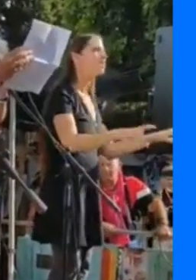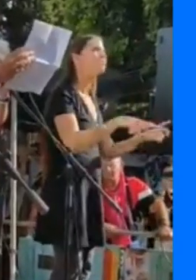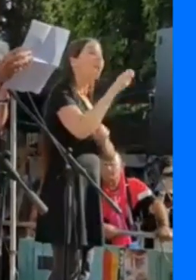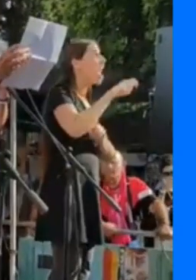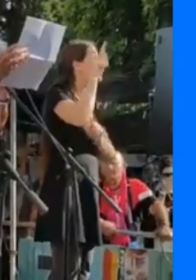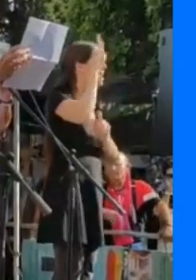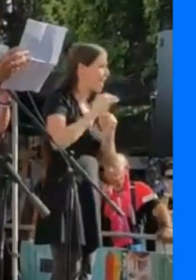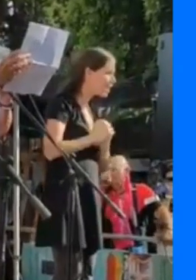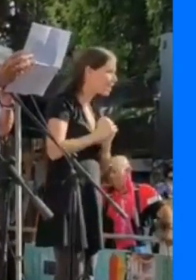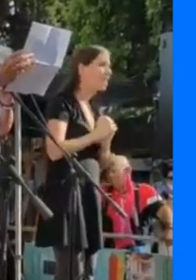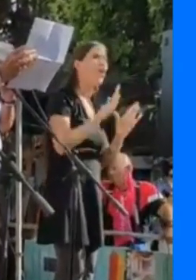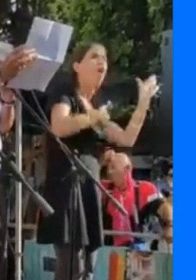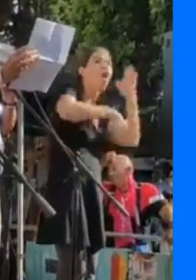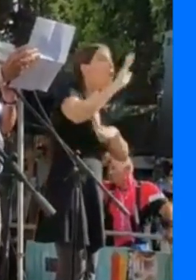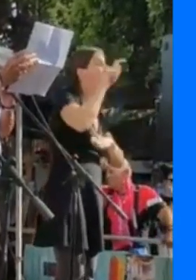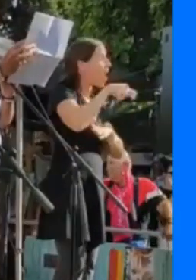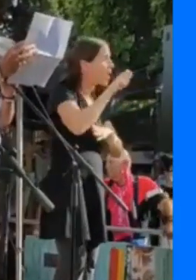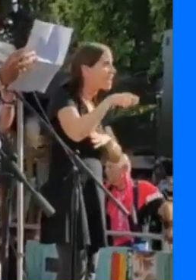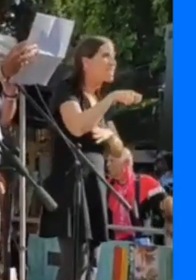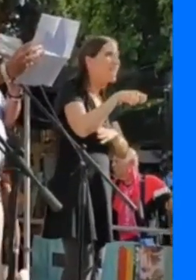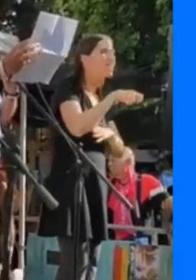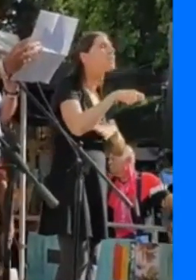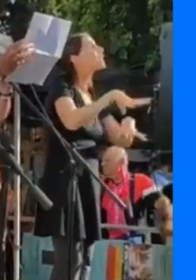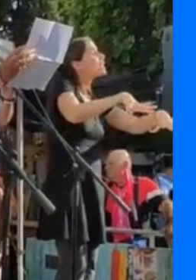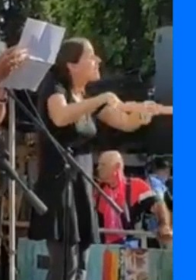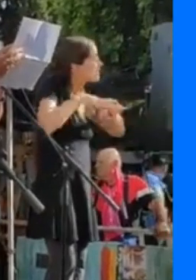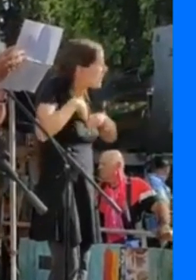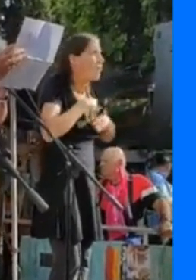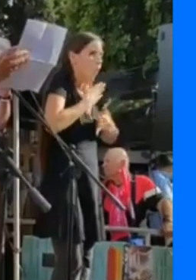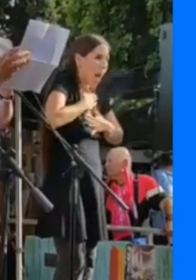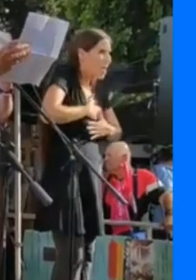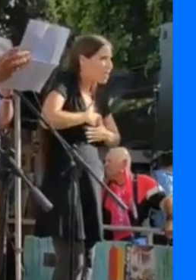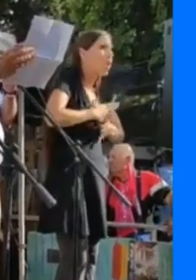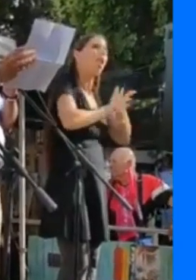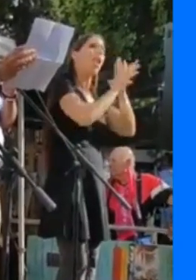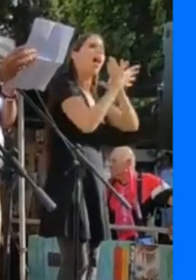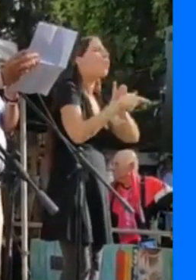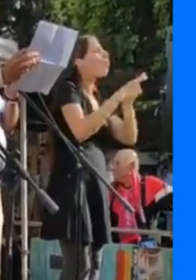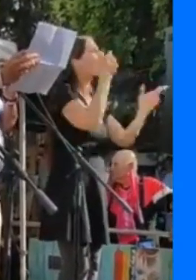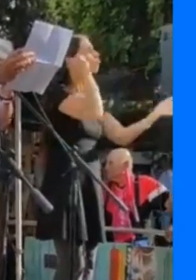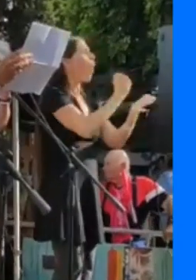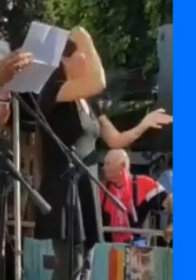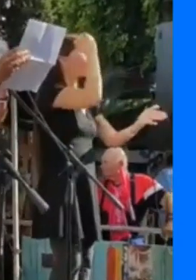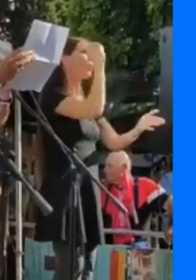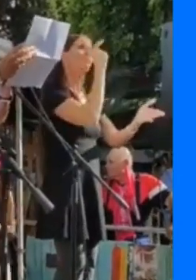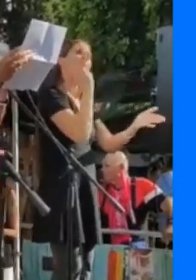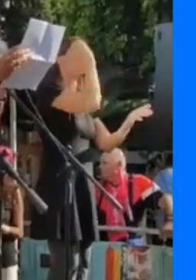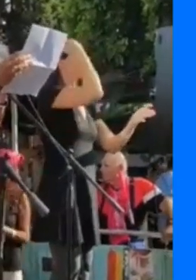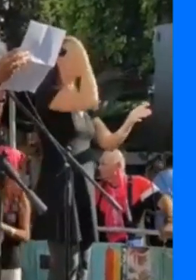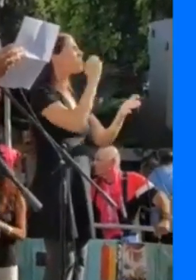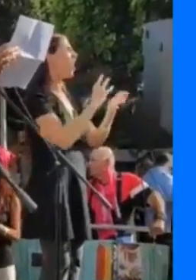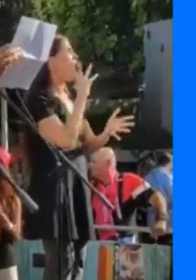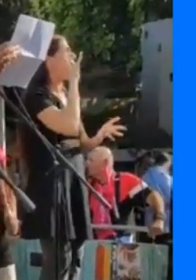הכנסת, רוב חברי הכנסת הסכימו מרצון להפוך לחותמות גומי של